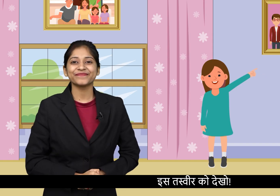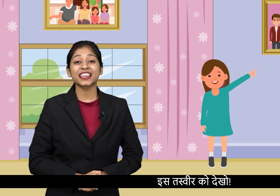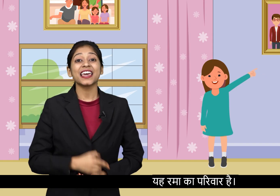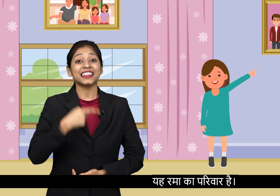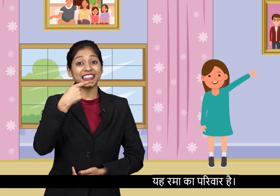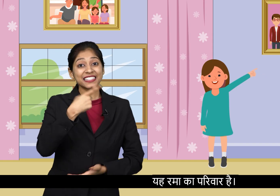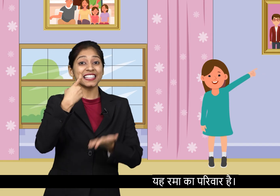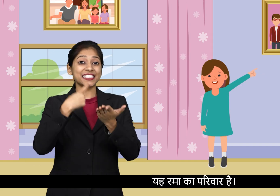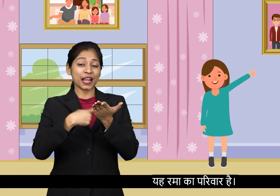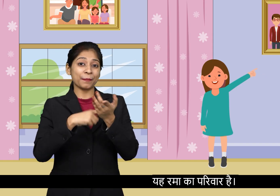ये रमा का परिवार है।